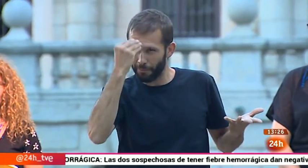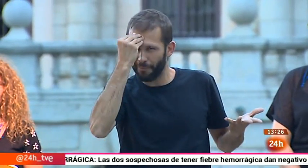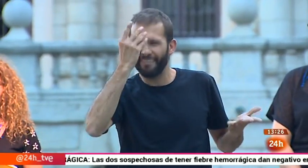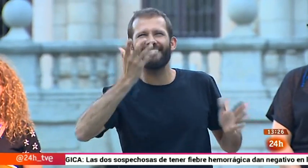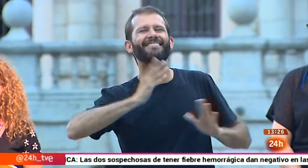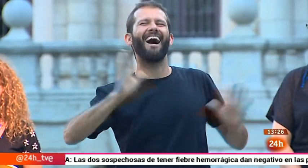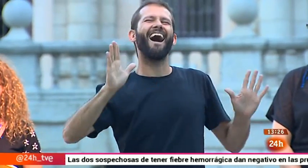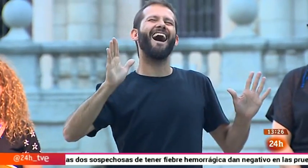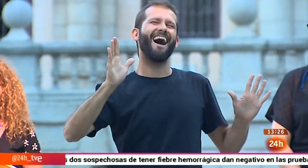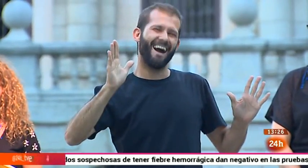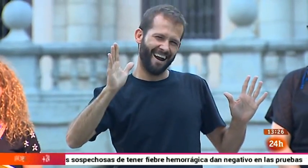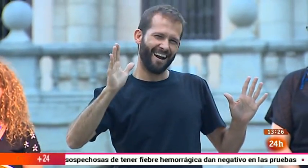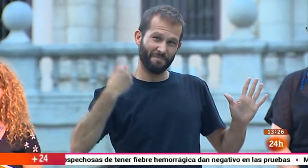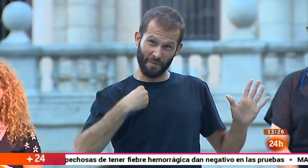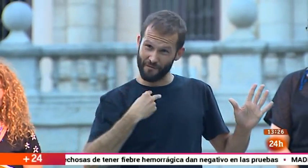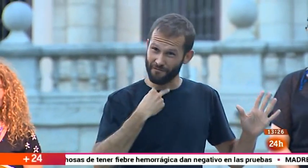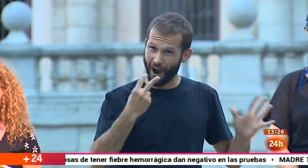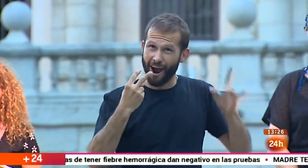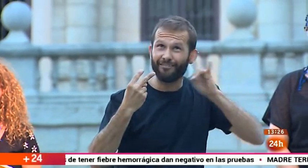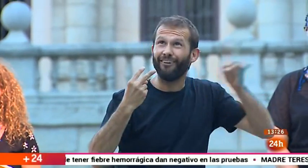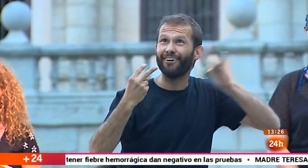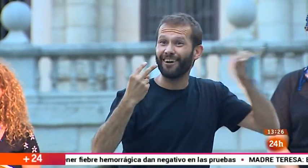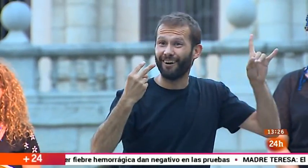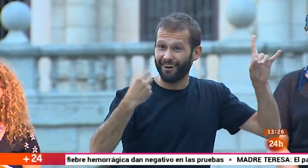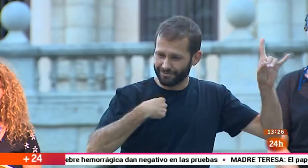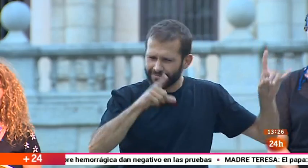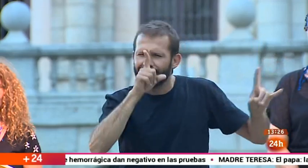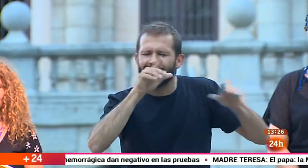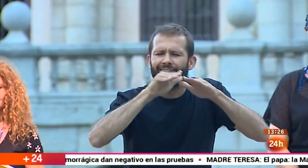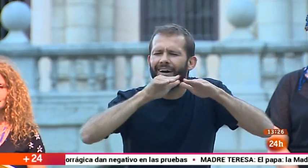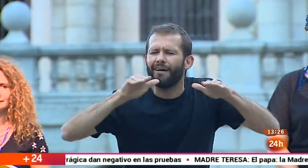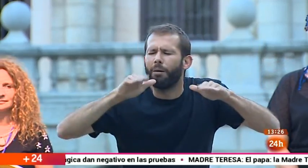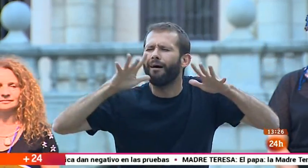Quiero romper mi silencio, pero ¿cómo?, se pregunta Sampedro.